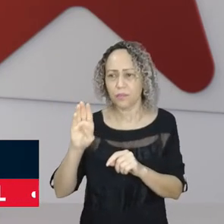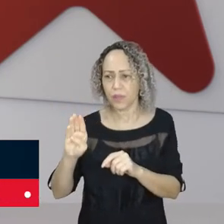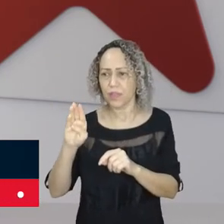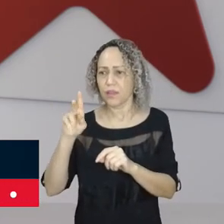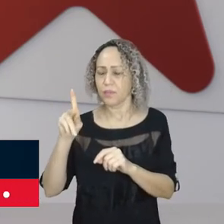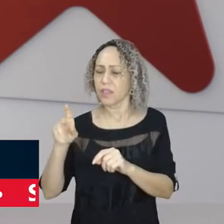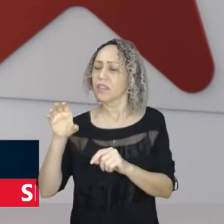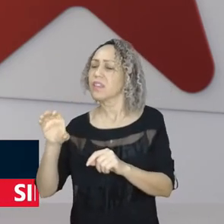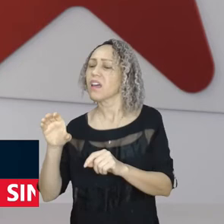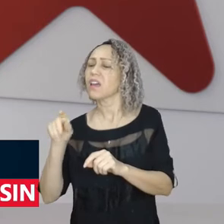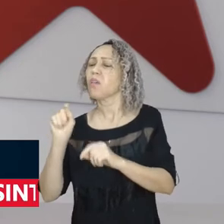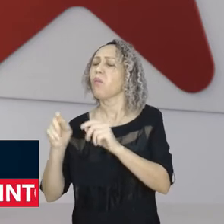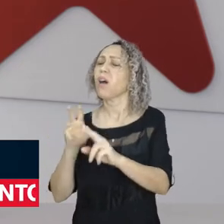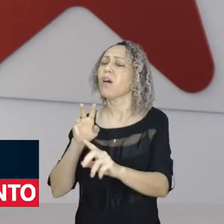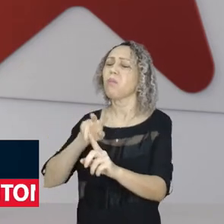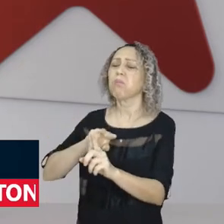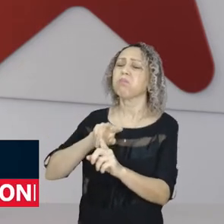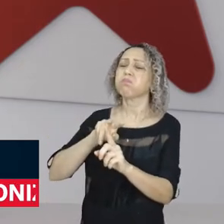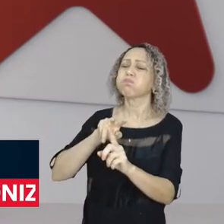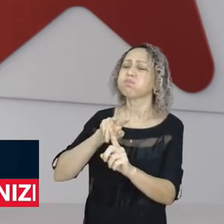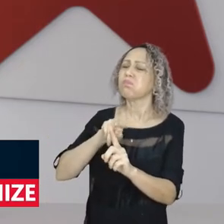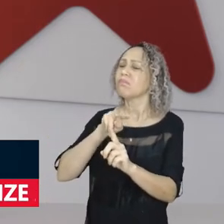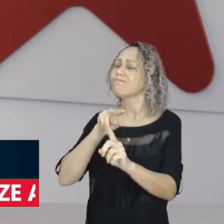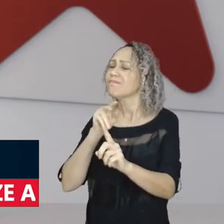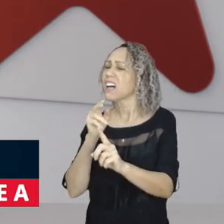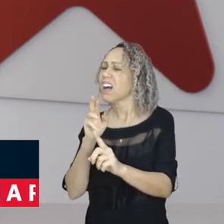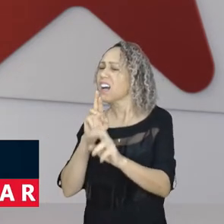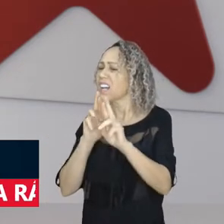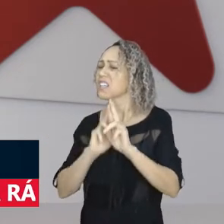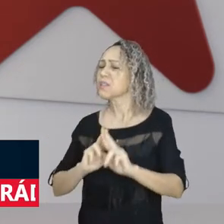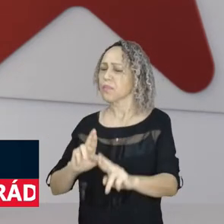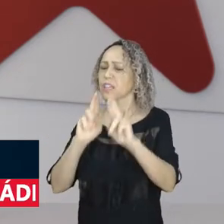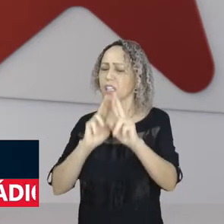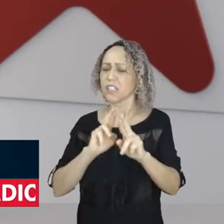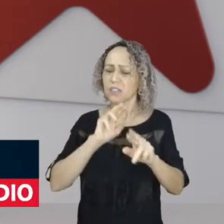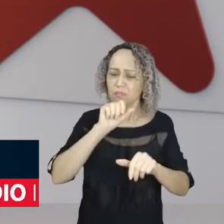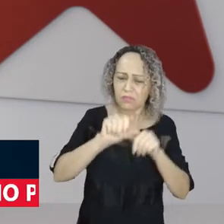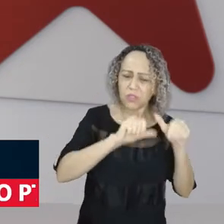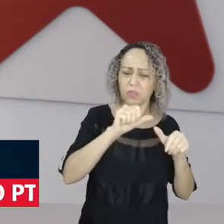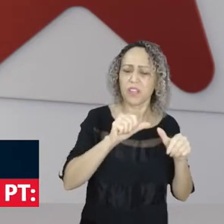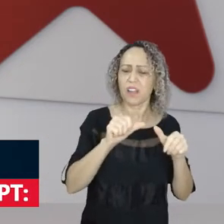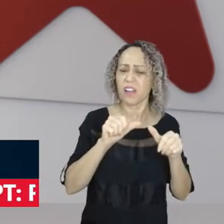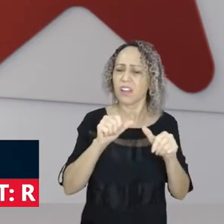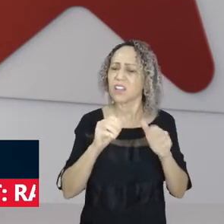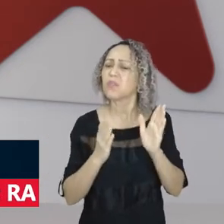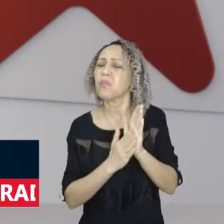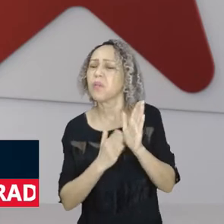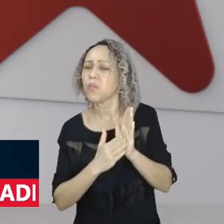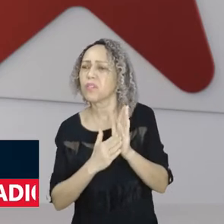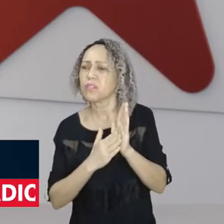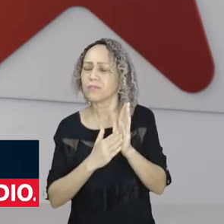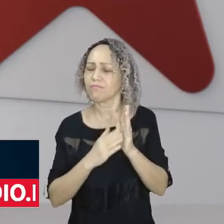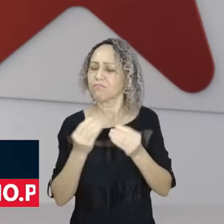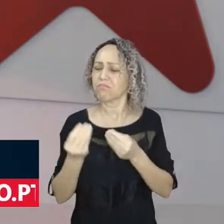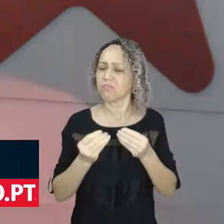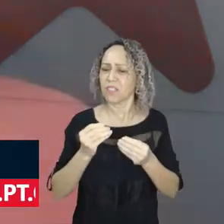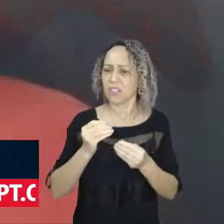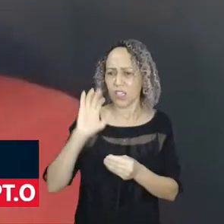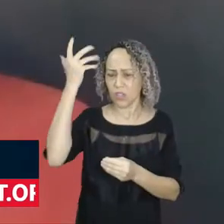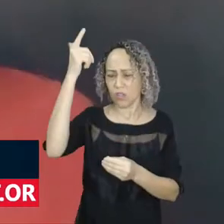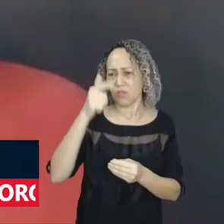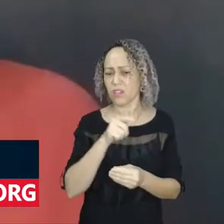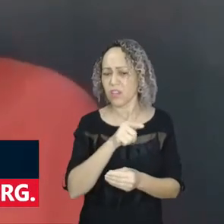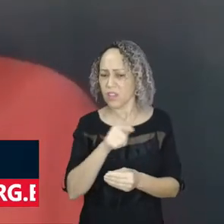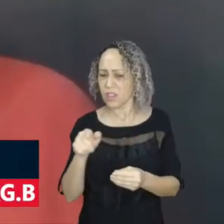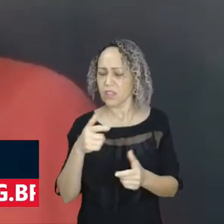quadro do setor no país e quais as medidas aí são propostas para superar essa atual situação.